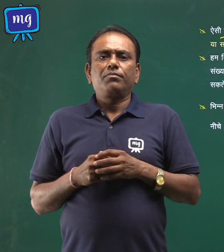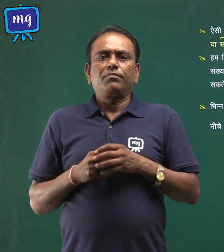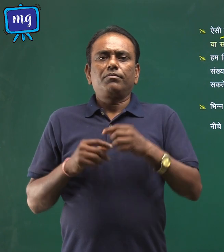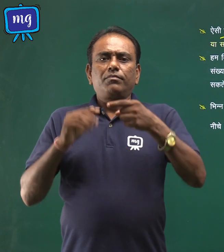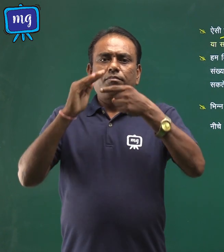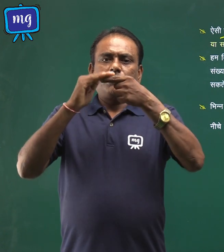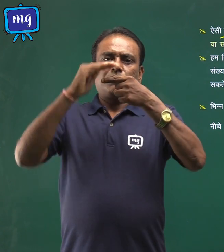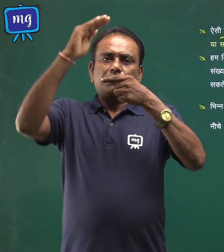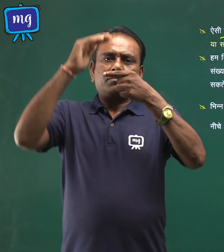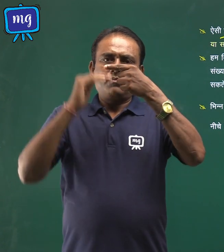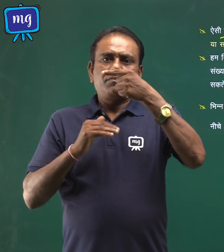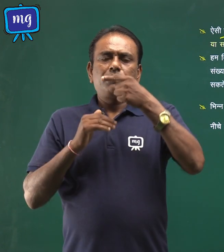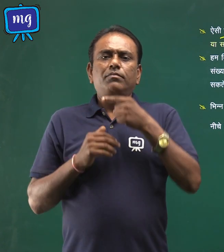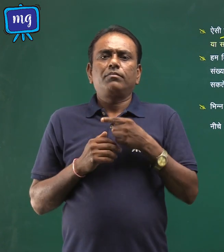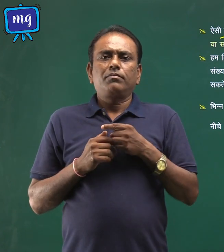भिन्न